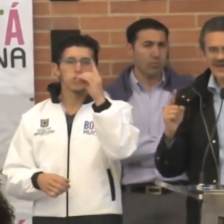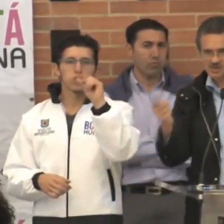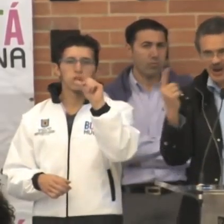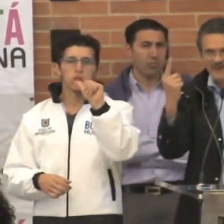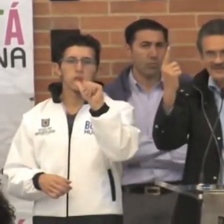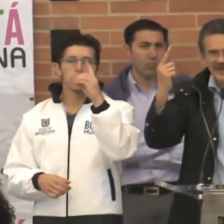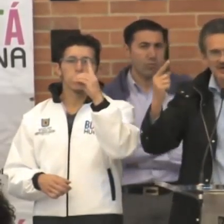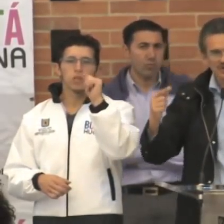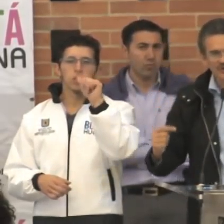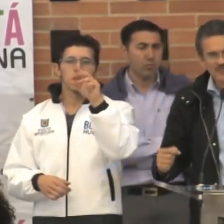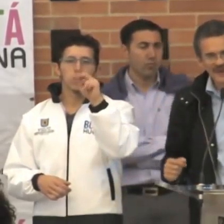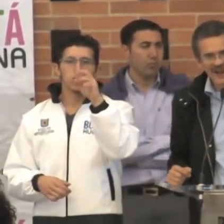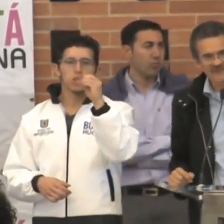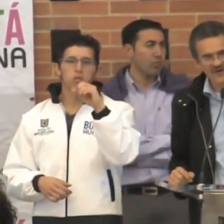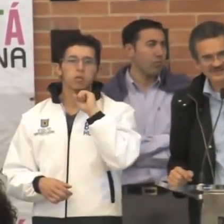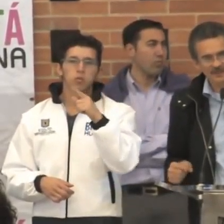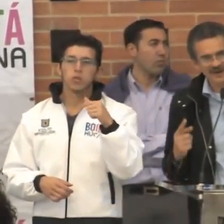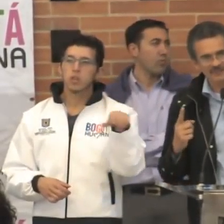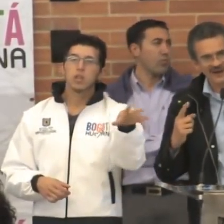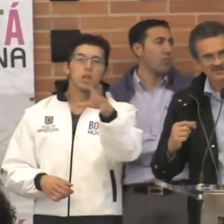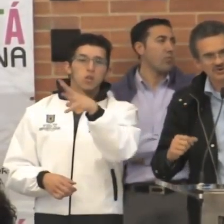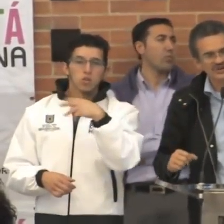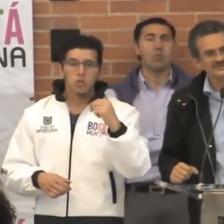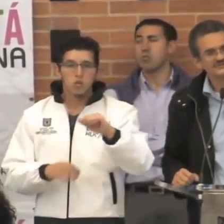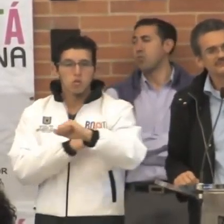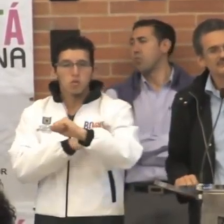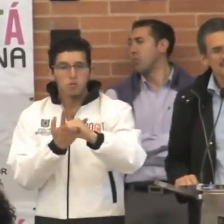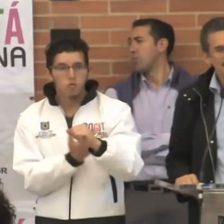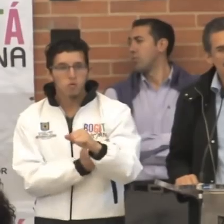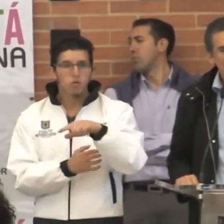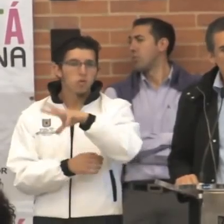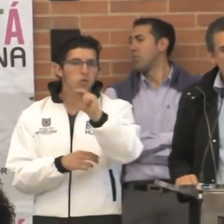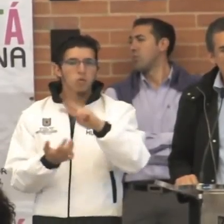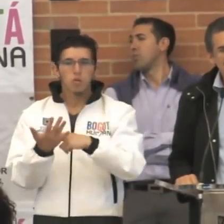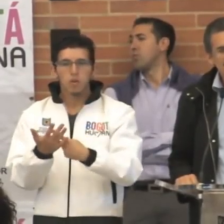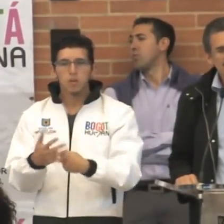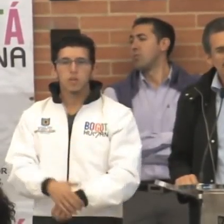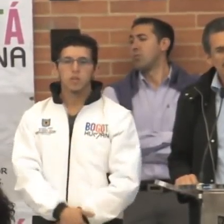a saber que solamente de nosotros viene la fuerza para cambiar las cosas,